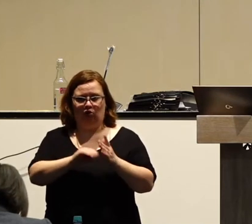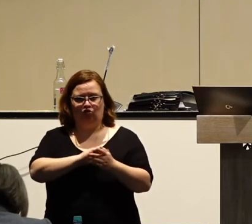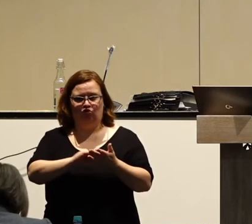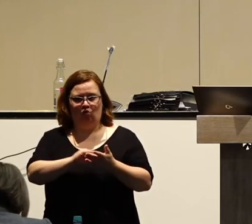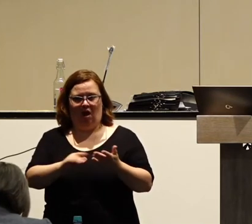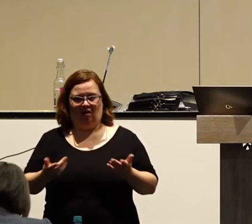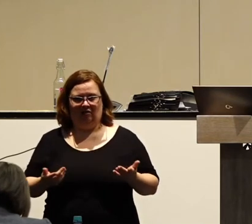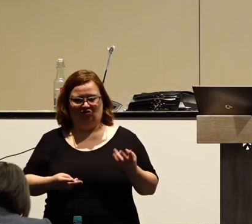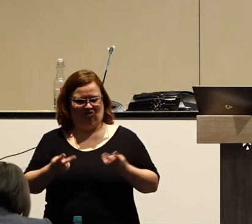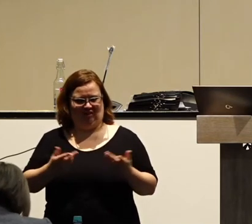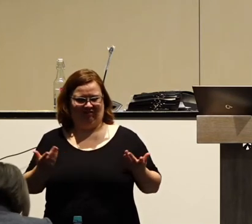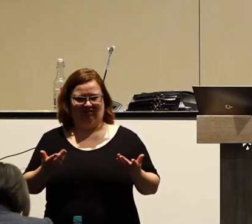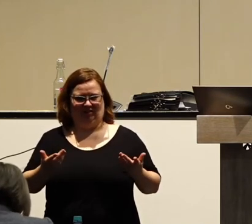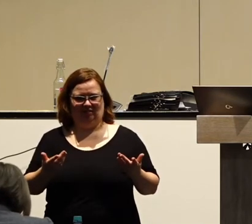Schule.